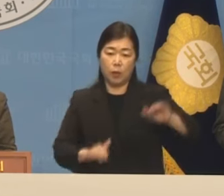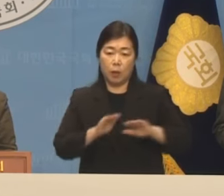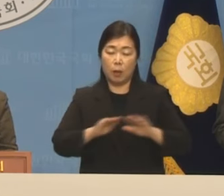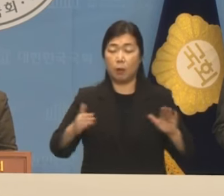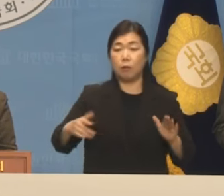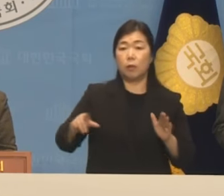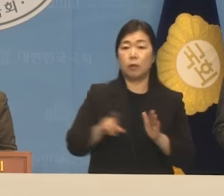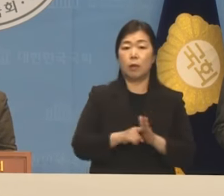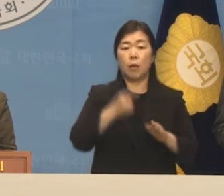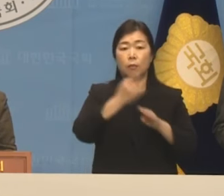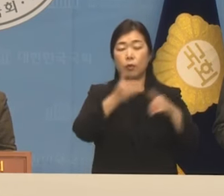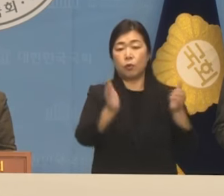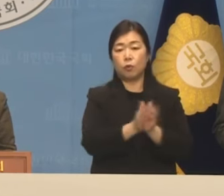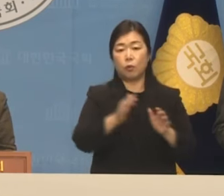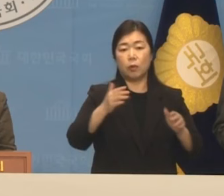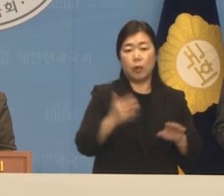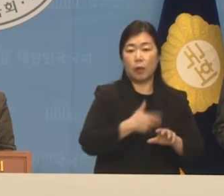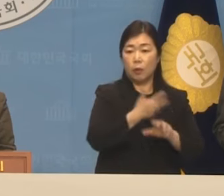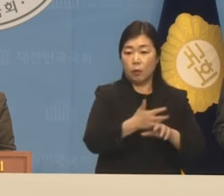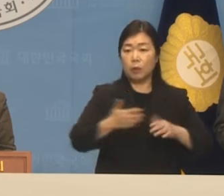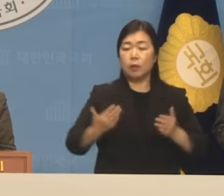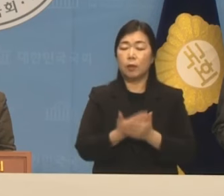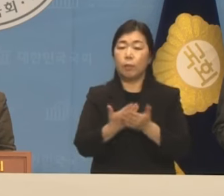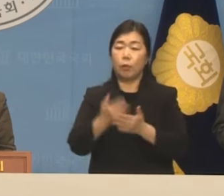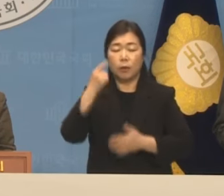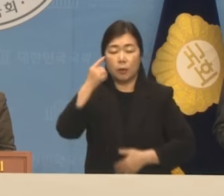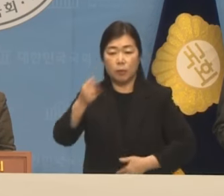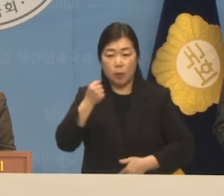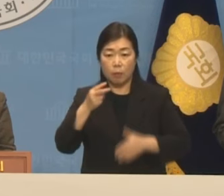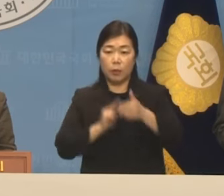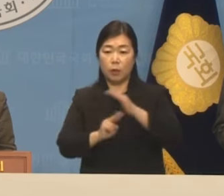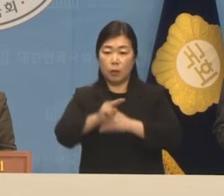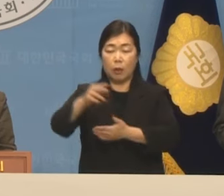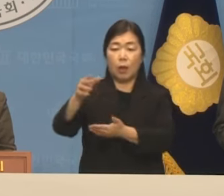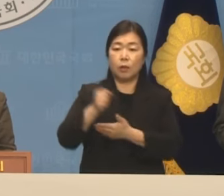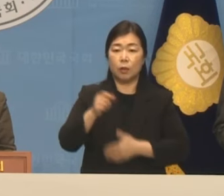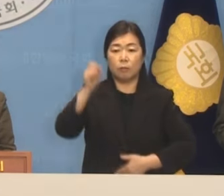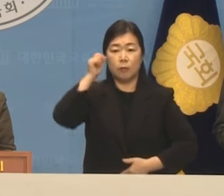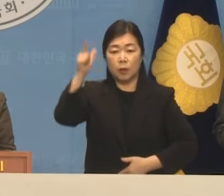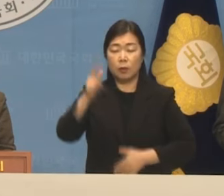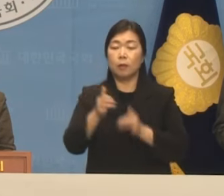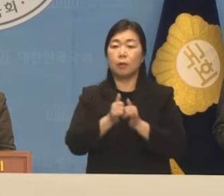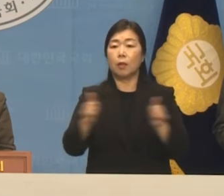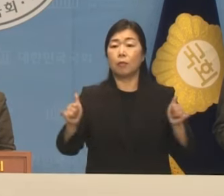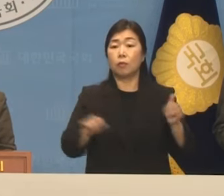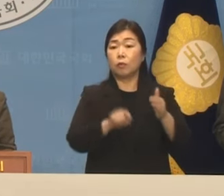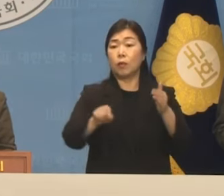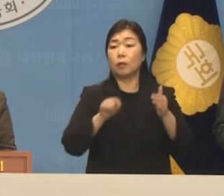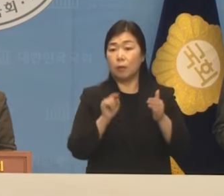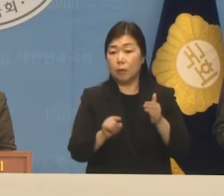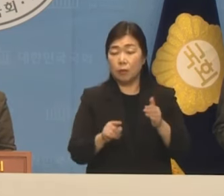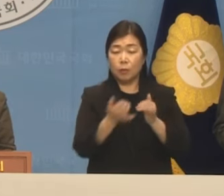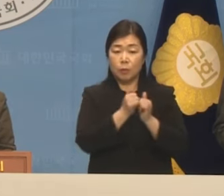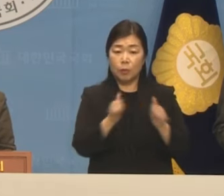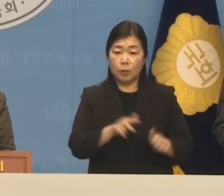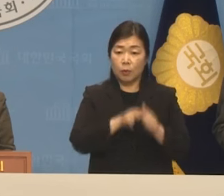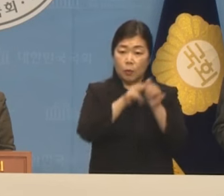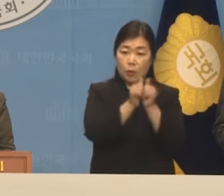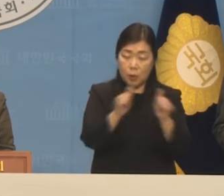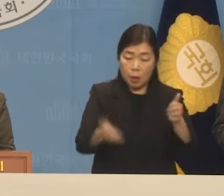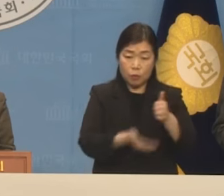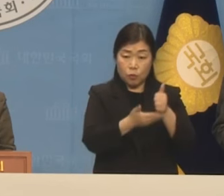위한 민주개혁 진보적 신념과 비전을 지닌 유능한 인재 중에서 국민 후보를